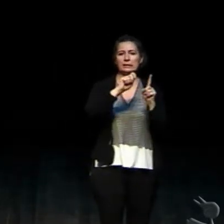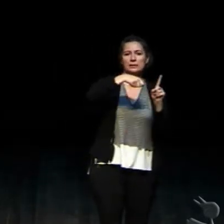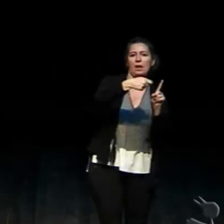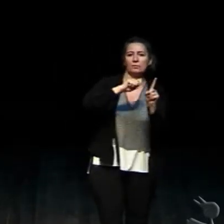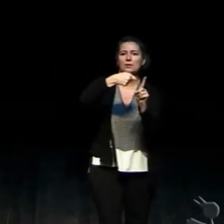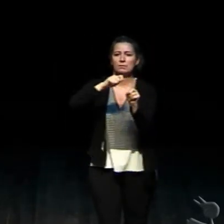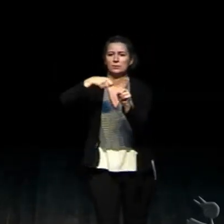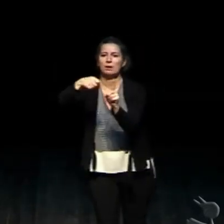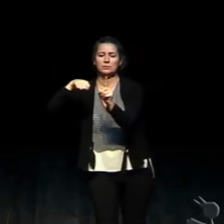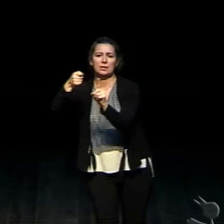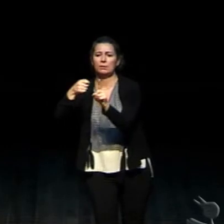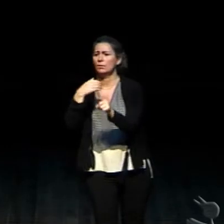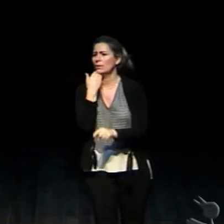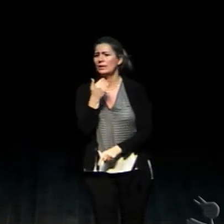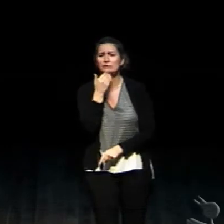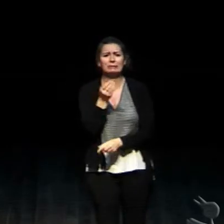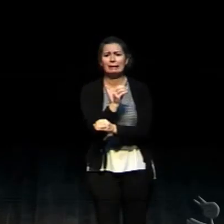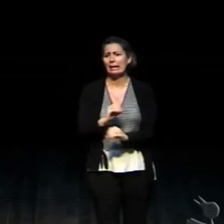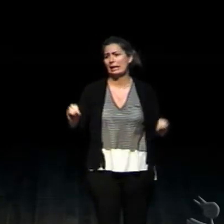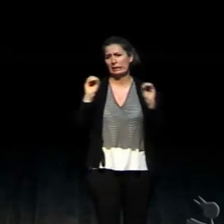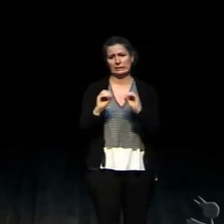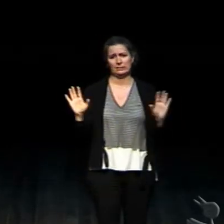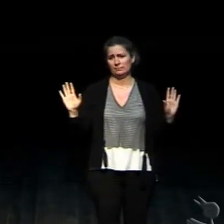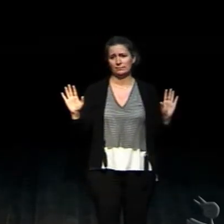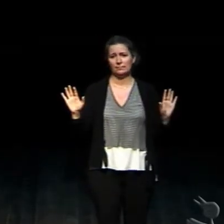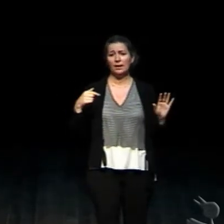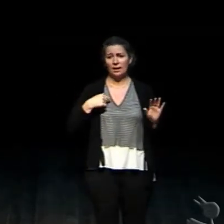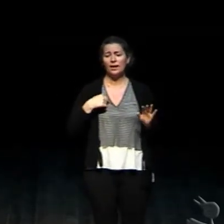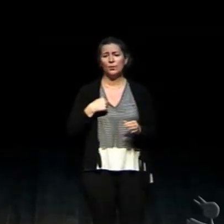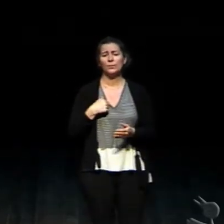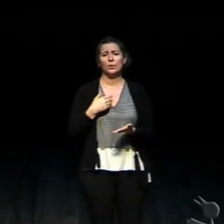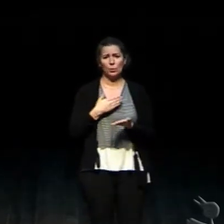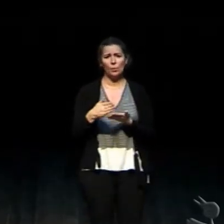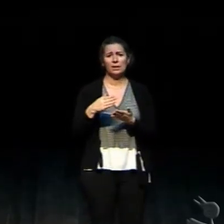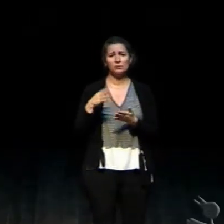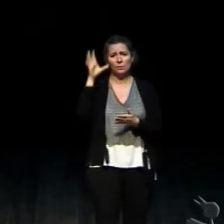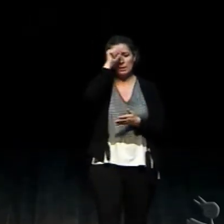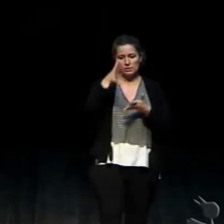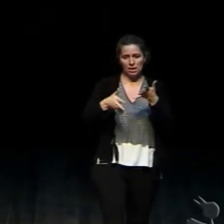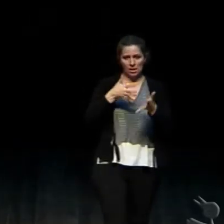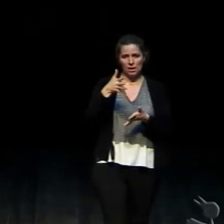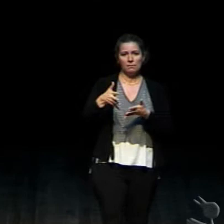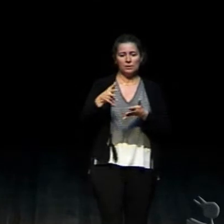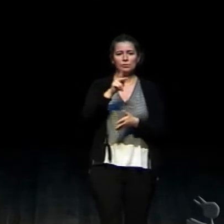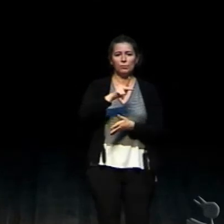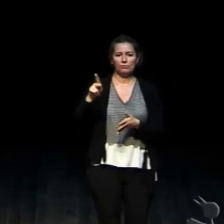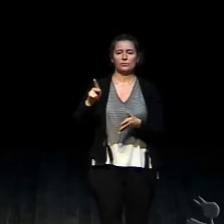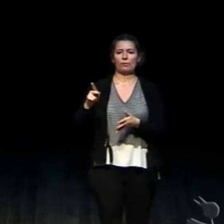essa perspectiva de que o ensino de sinal, sinal, sinal, sinal vai resolver o ensino da língua para esse aluno. Isso, na verdade, não resolve,